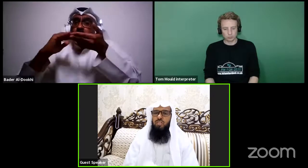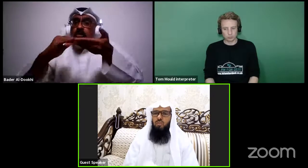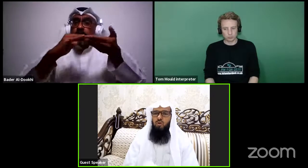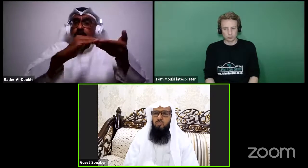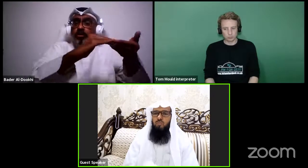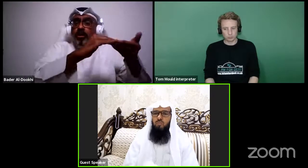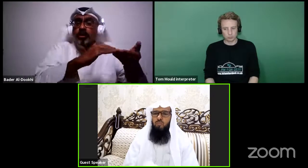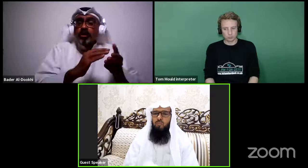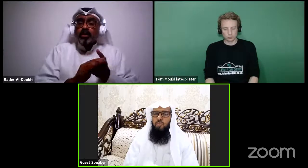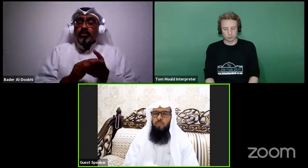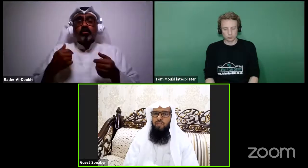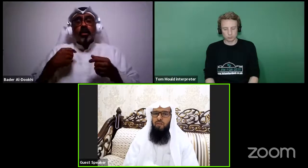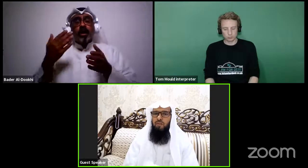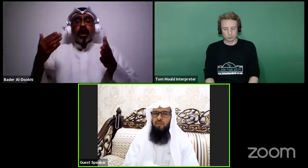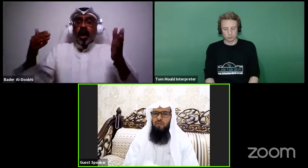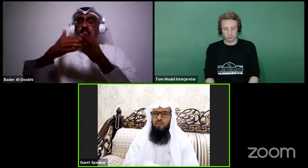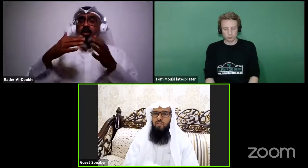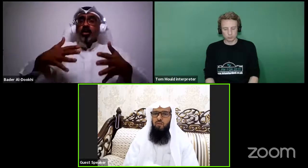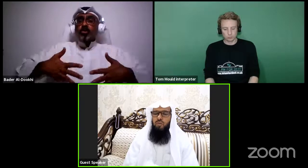ويسعدهم